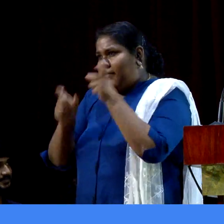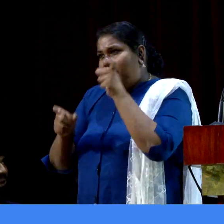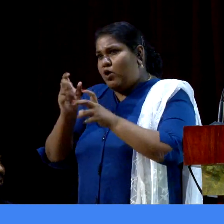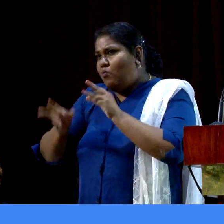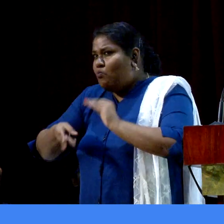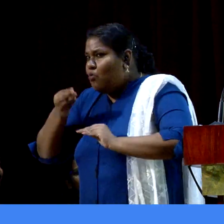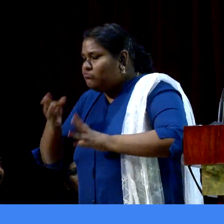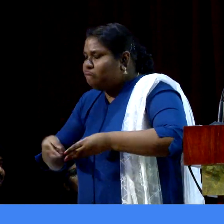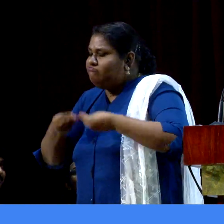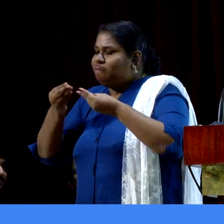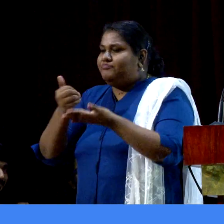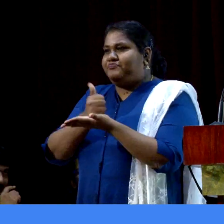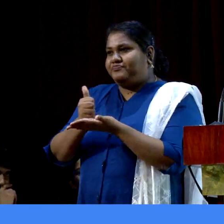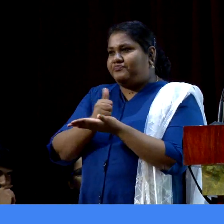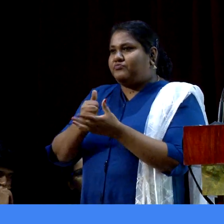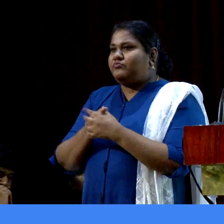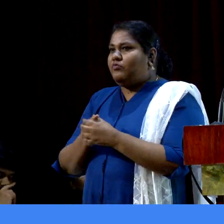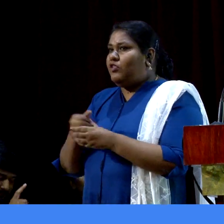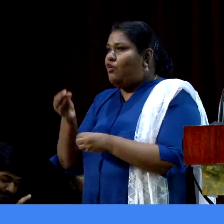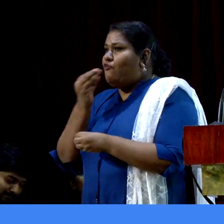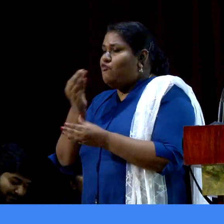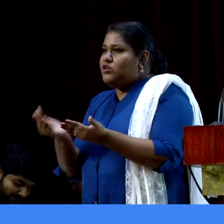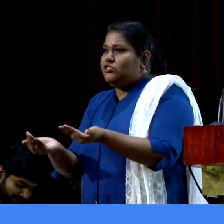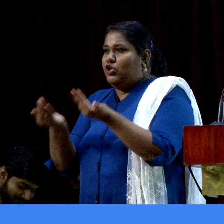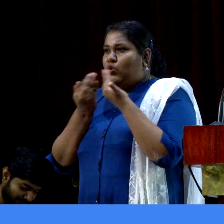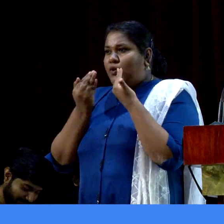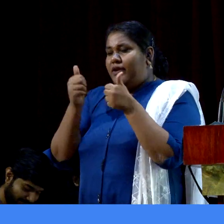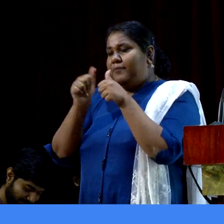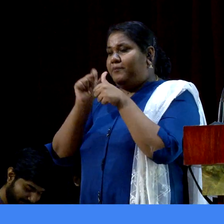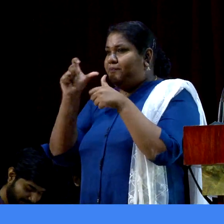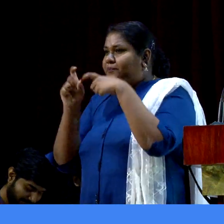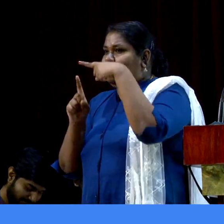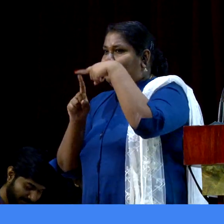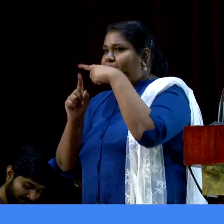நாங்கள் இருக்கிறோம். ஏன், ஃபுட் செக்யூரிட்டி ஆக்டின் படி